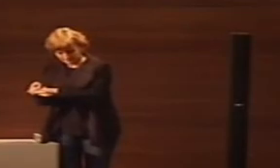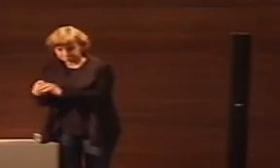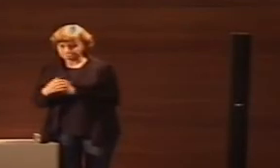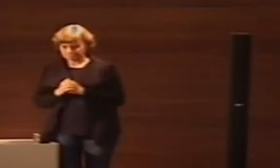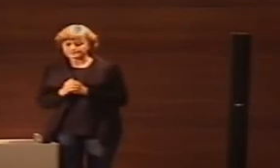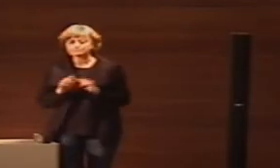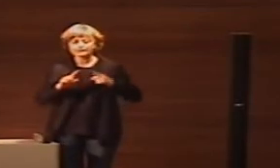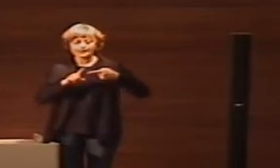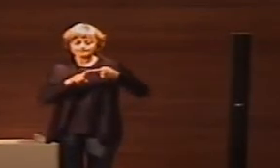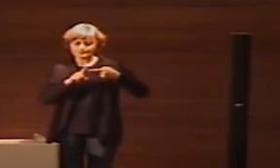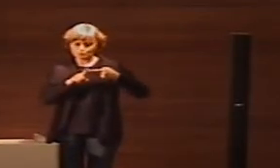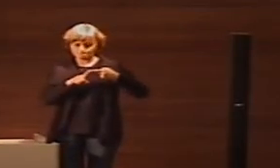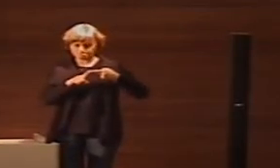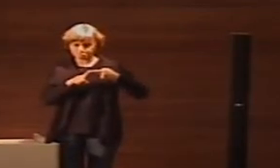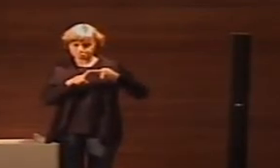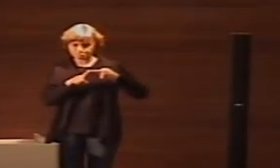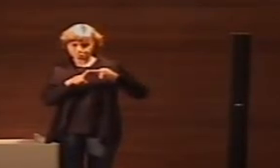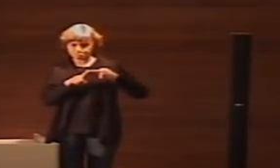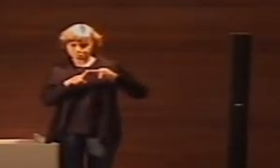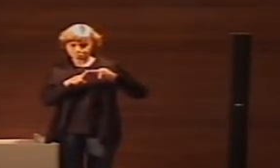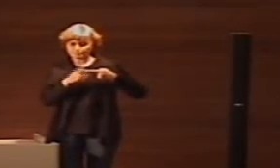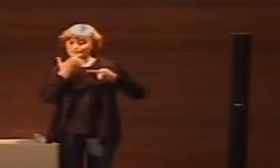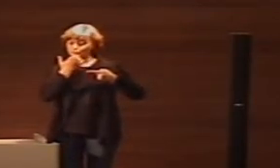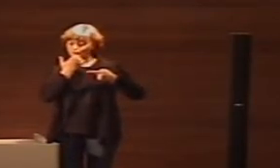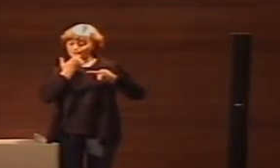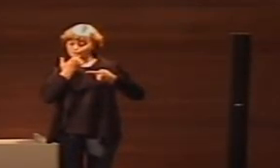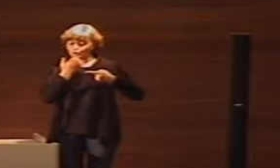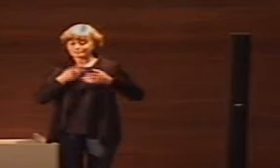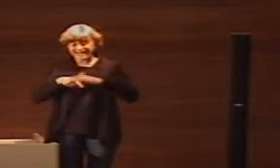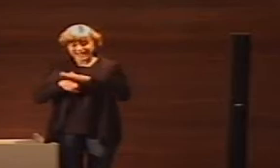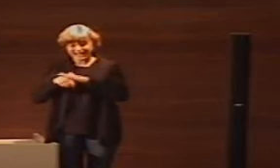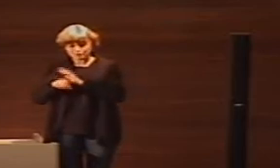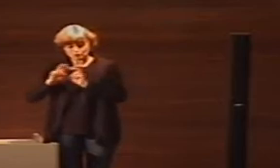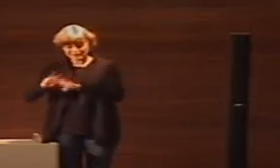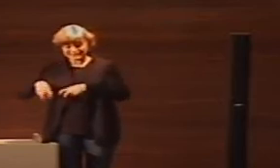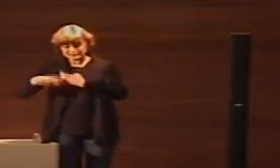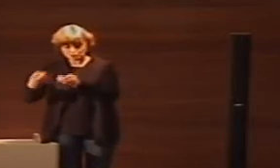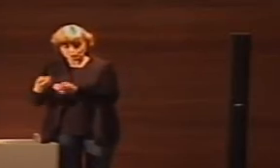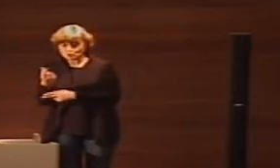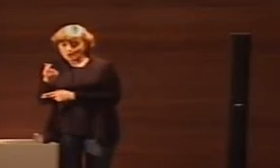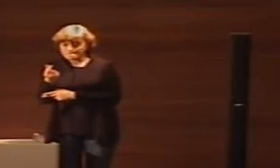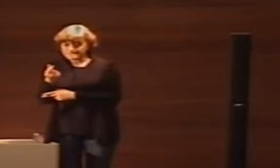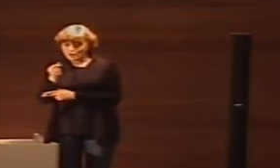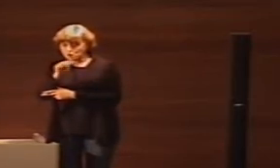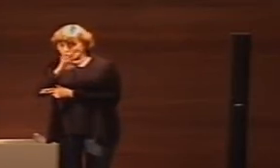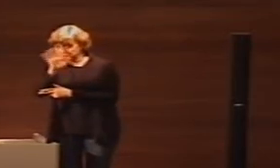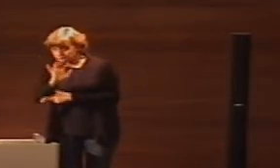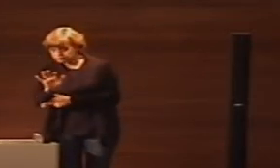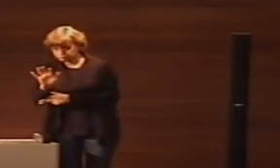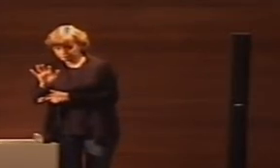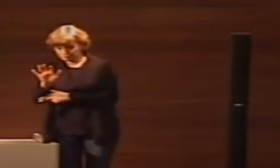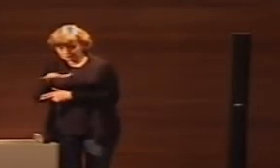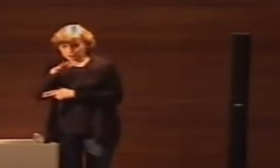Por un lado, es muy importante señalar que los precios de gestión de residuos son relativos. Algo es caro o barato en